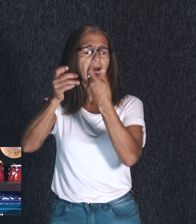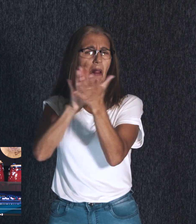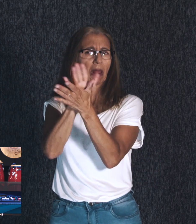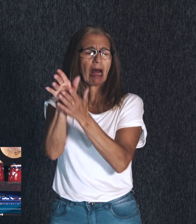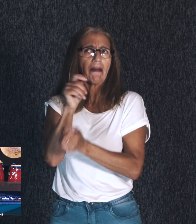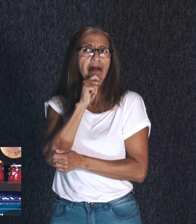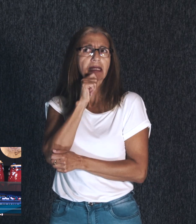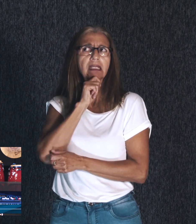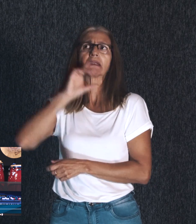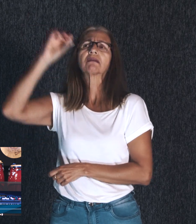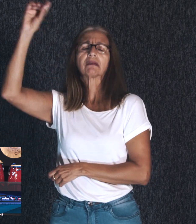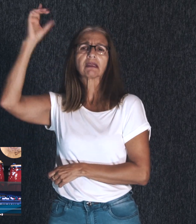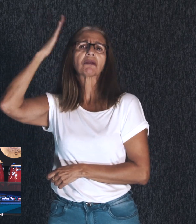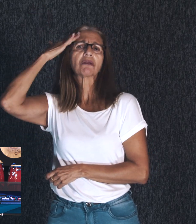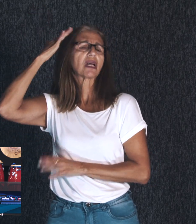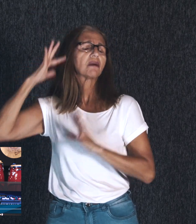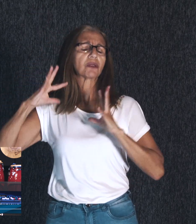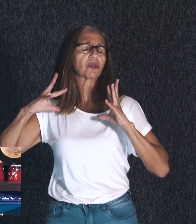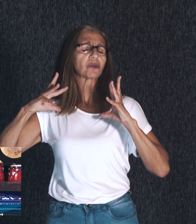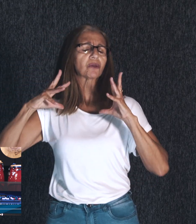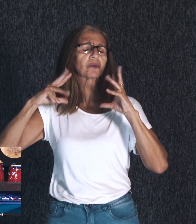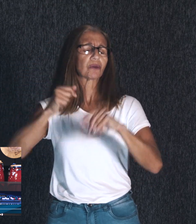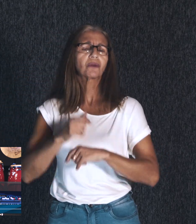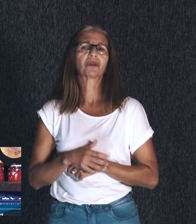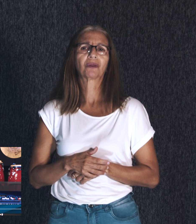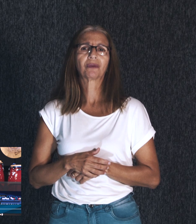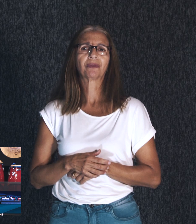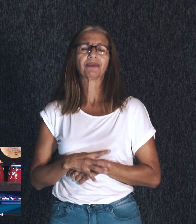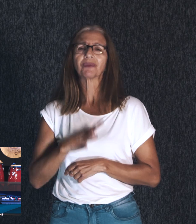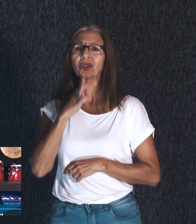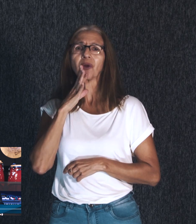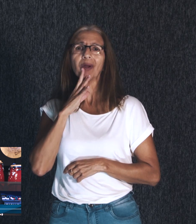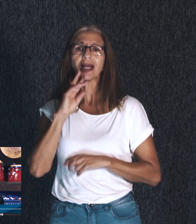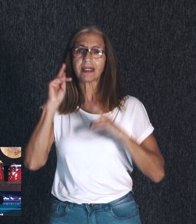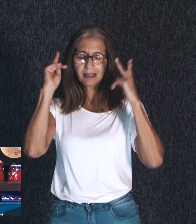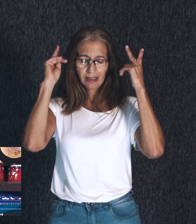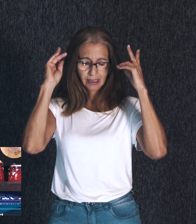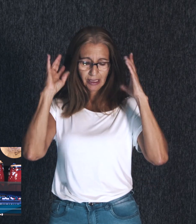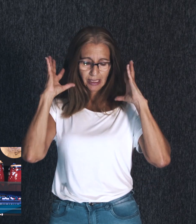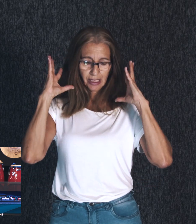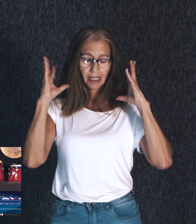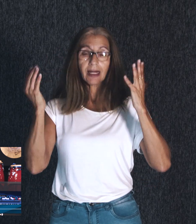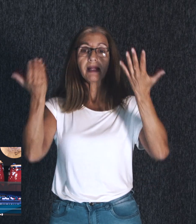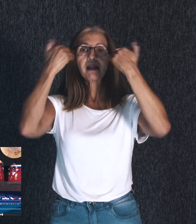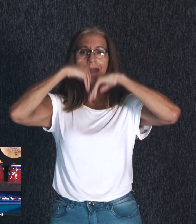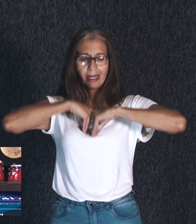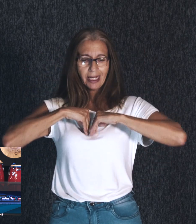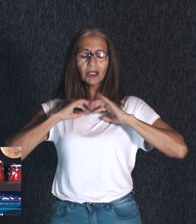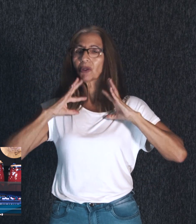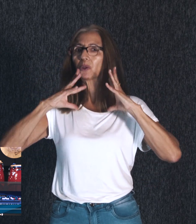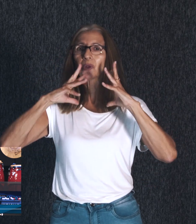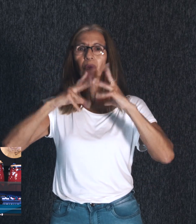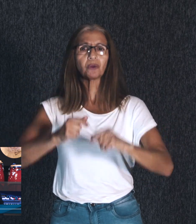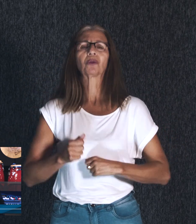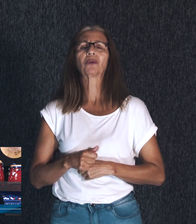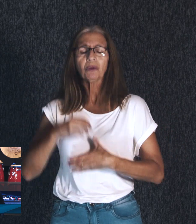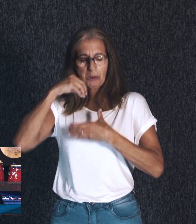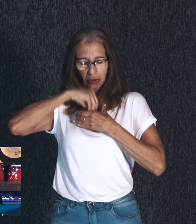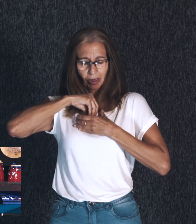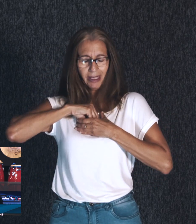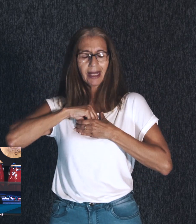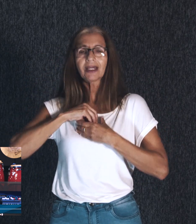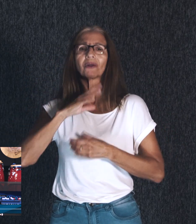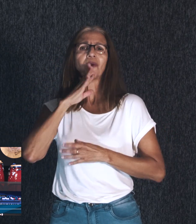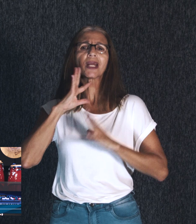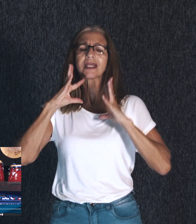conhece tudo ao seu respeito. Porque Ele é o Deus que te criou. Ele é o Deus que te formou. Ele é o Deus que te remiu. Ele é o Deus que te chama pelo teu